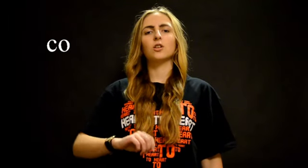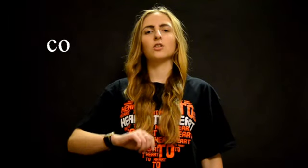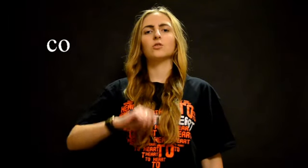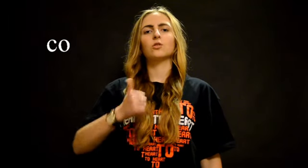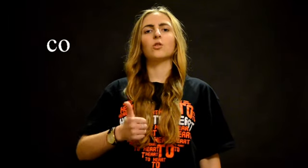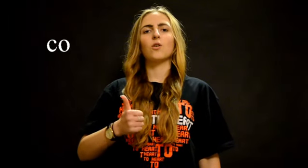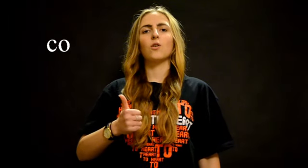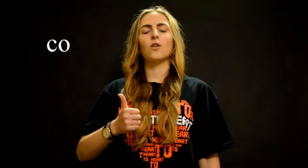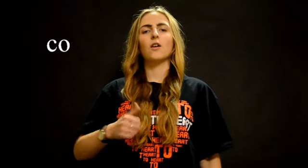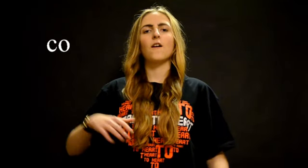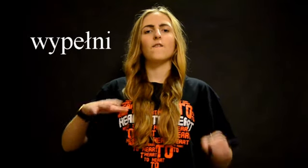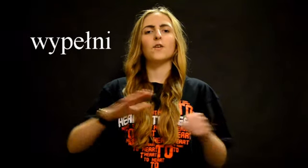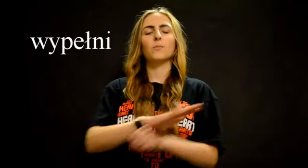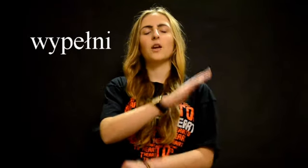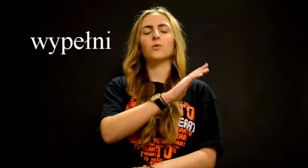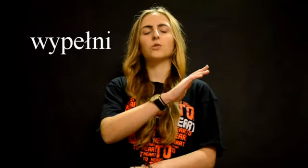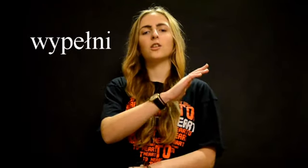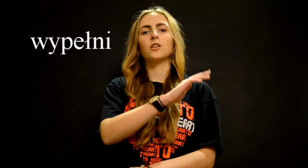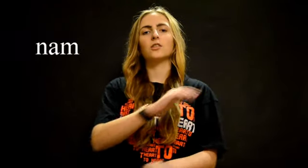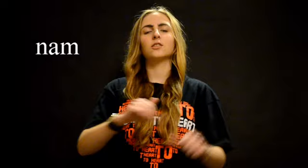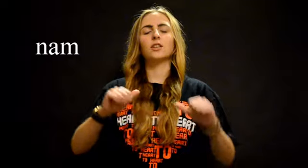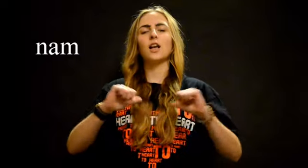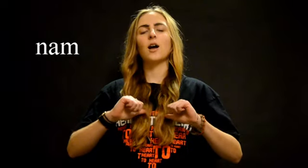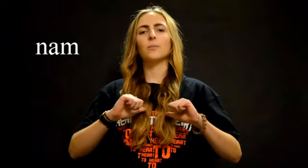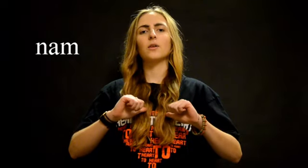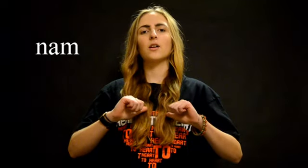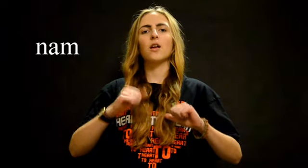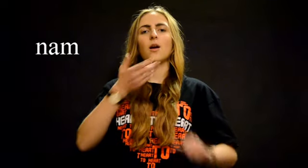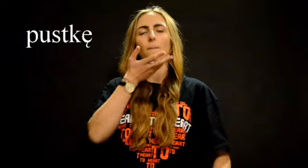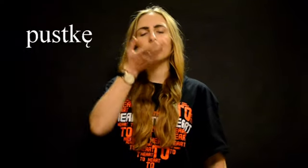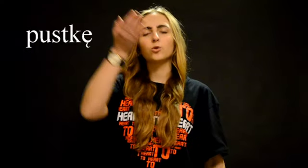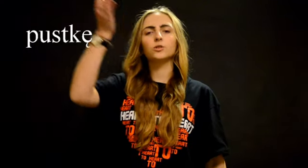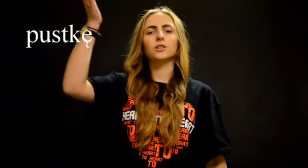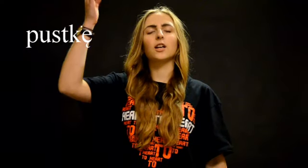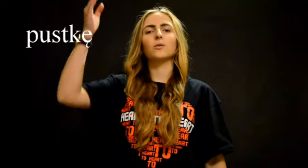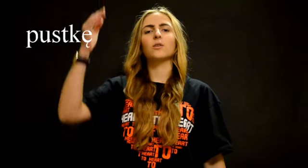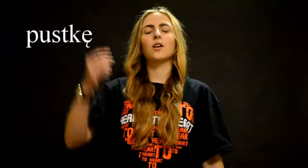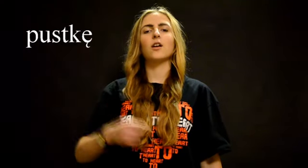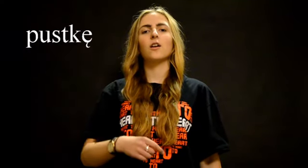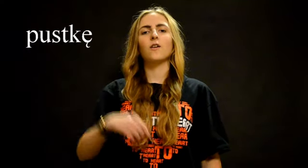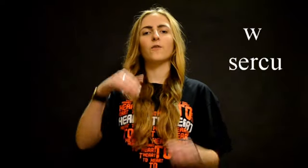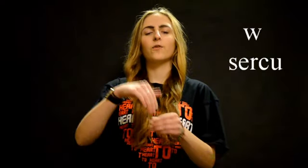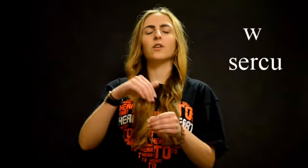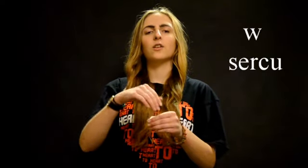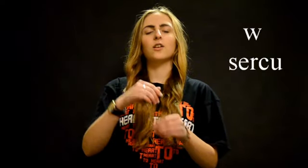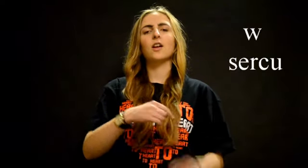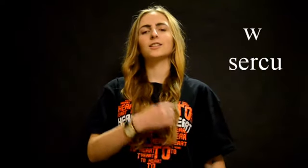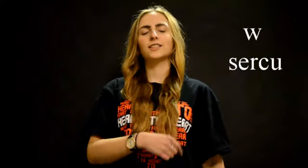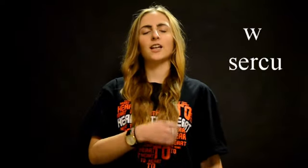być kochanym. Czuć, że nie ma granic między nami. Nie stoi mur z mamą na spacer. Za rękę przez park pójść. Czuć przez dłonie